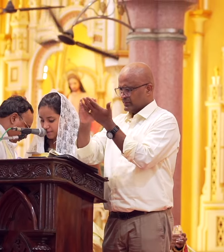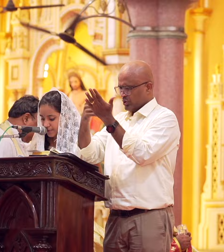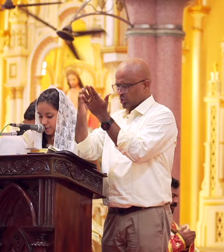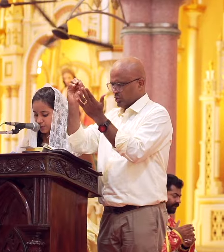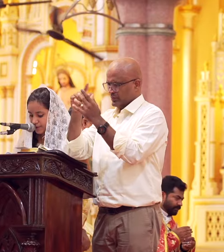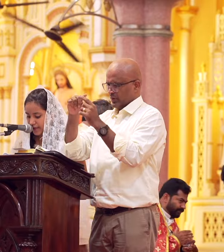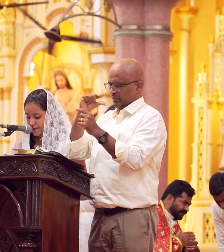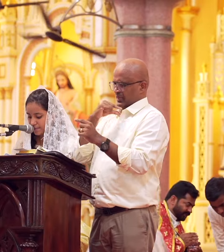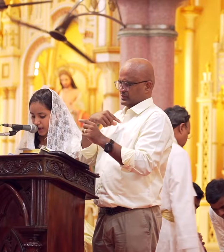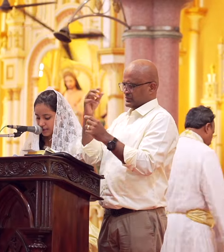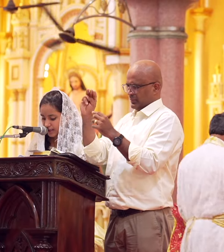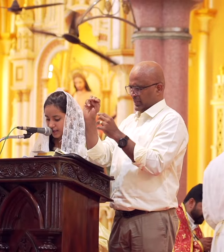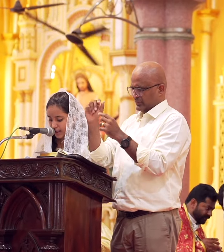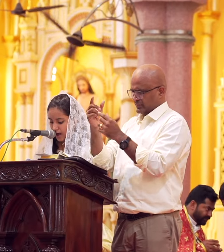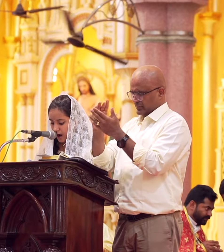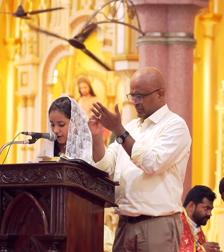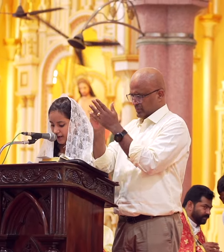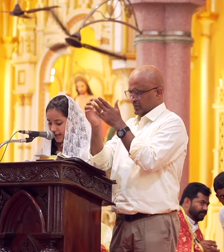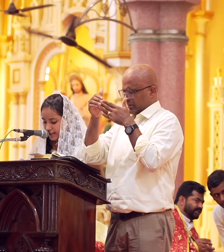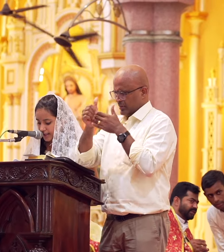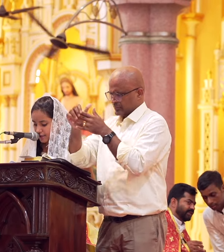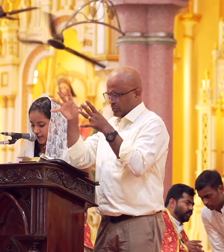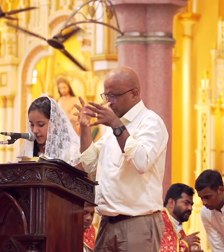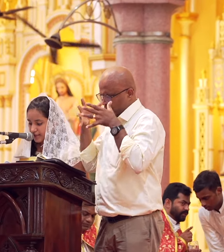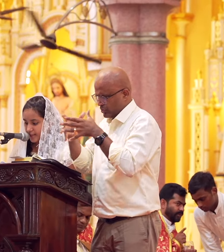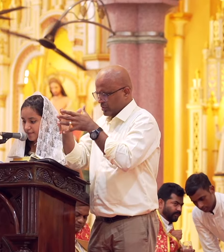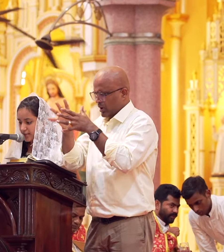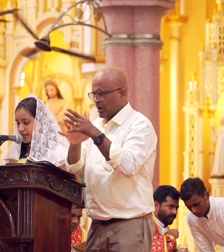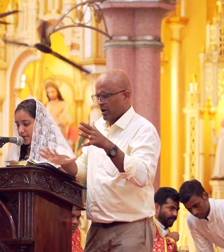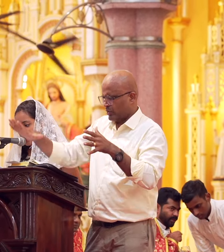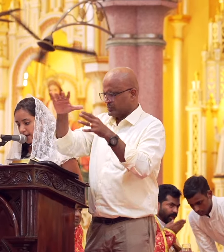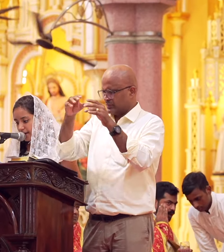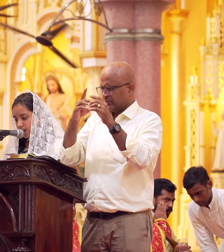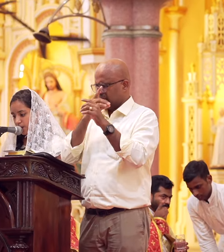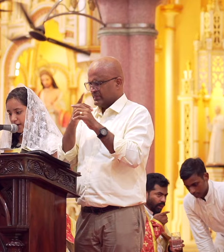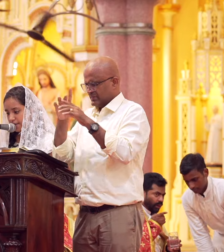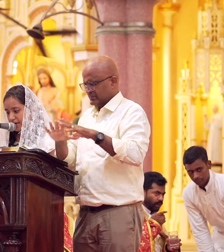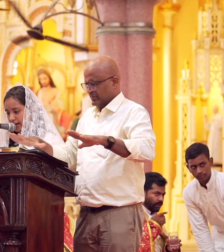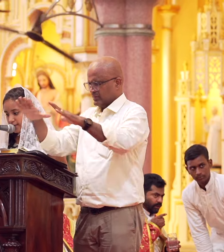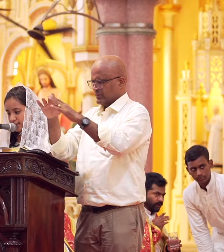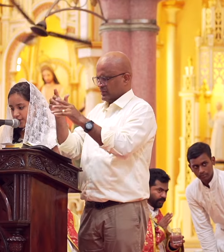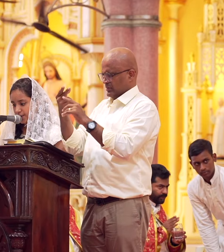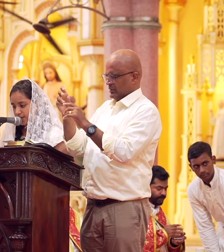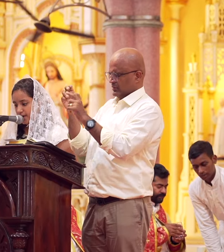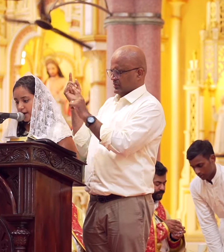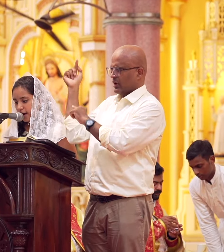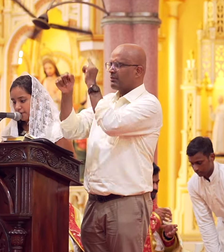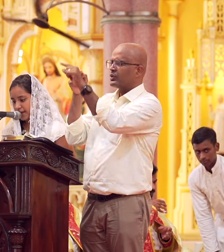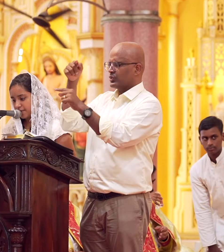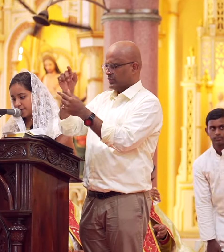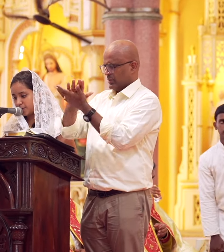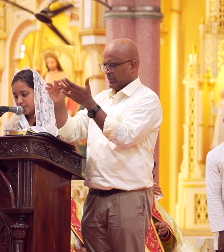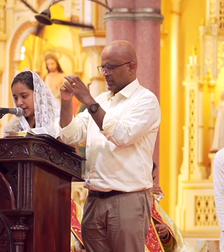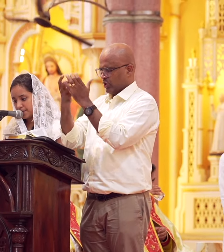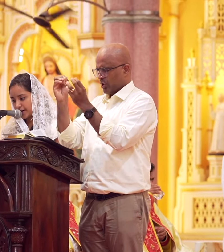അവൻ മരുഭൂമിയുടെ മരുഭാഗത്തേക്ക് ആടുകളെ നയിക്കവേ ദൈവത്തിന്റെ മലയായ ഹോറേബിൽ എത്തിച്ചേർന്നു.